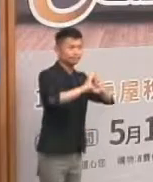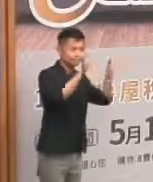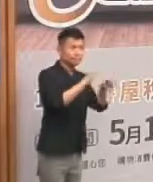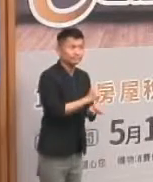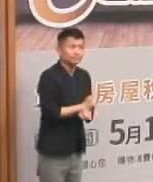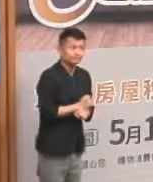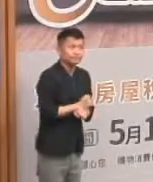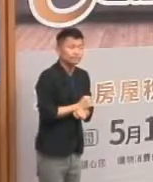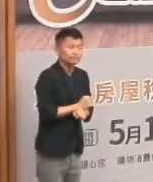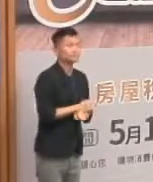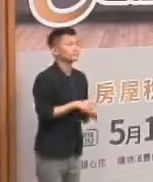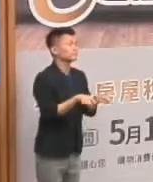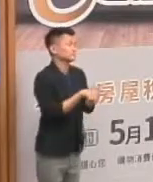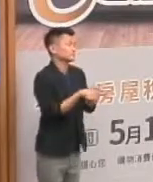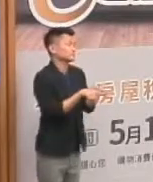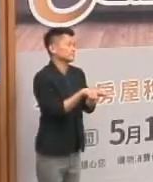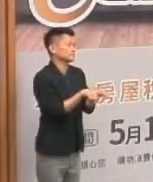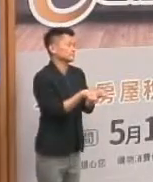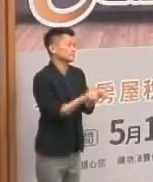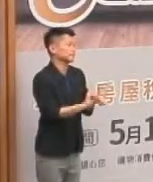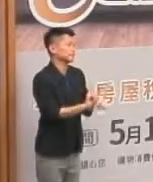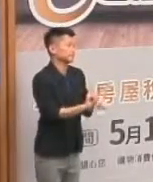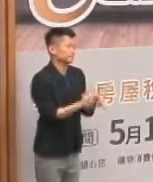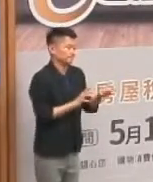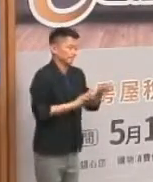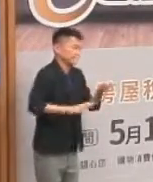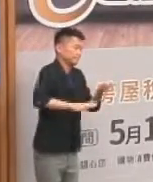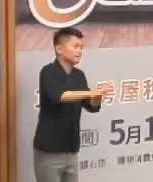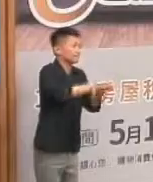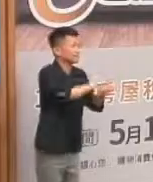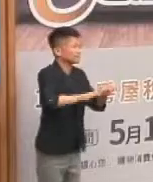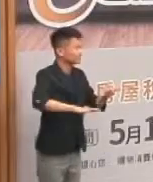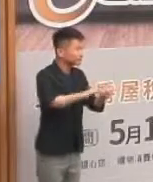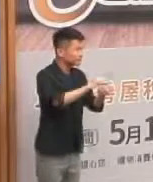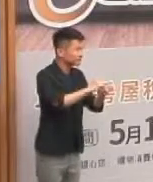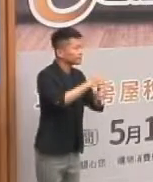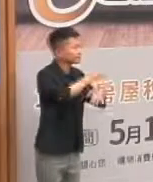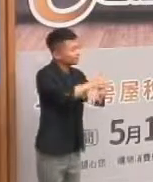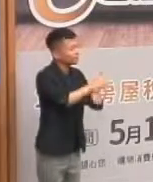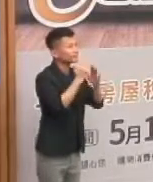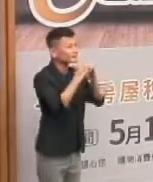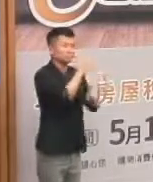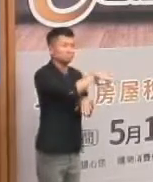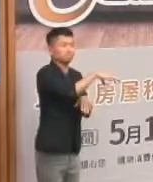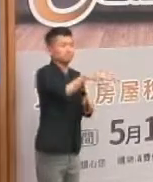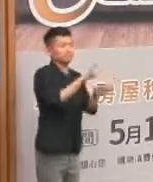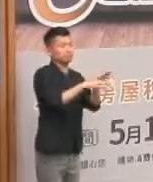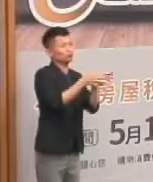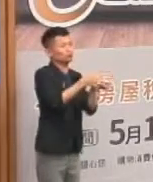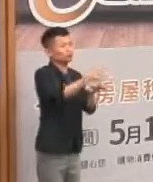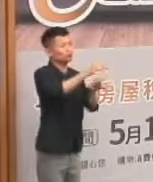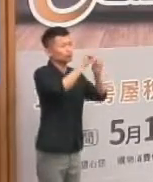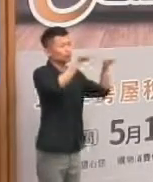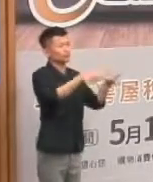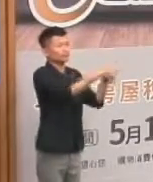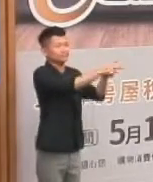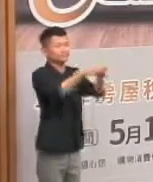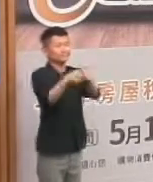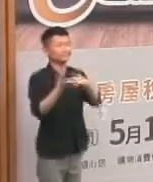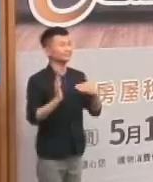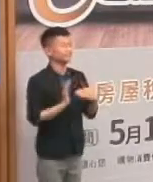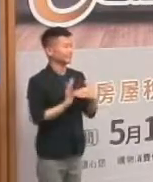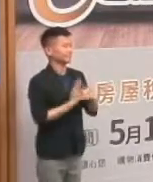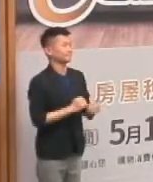们大部分其实应该讲说，全国所有县市的地方税的缴款书应该都已经寄送了，